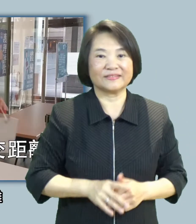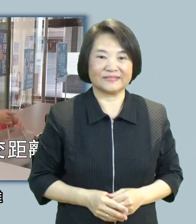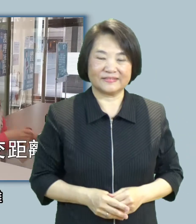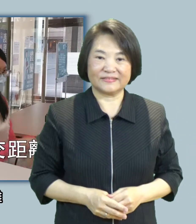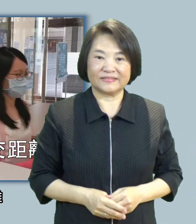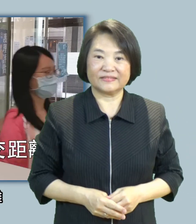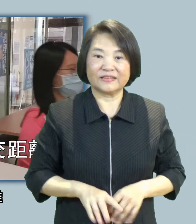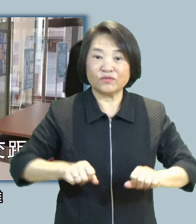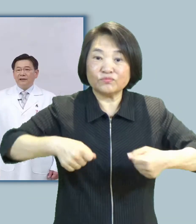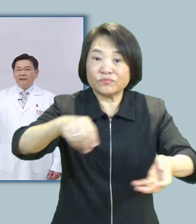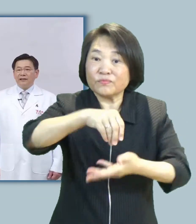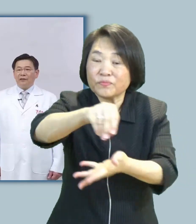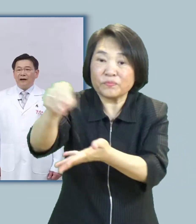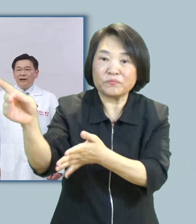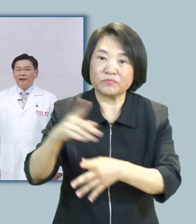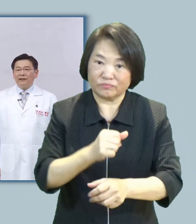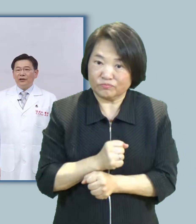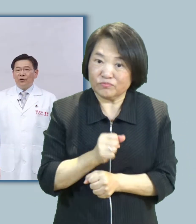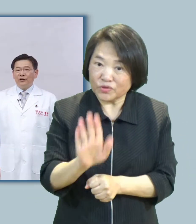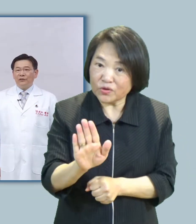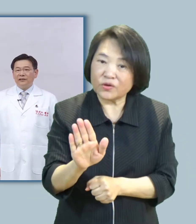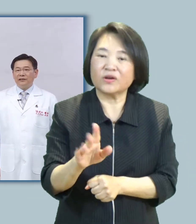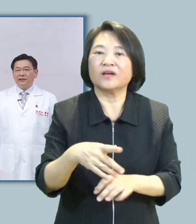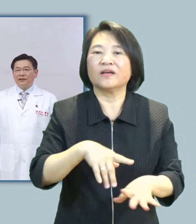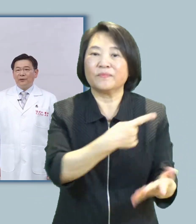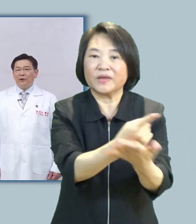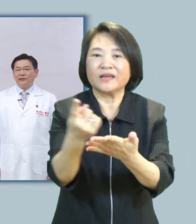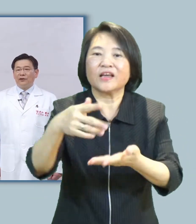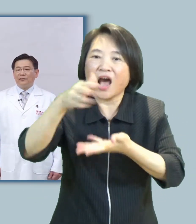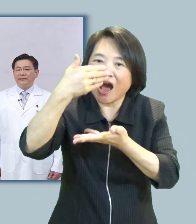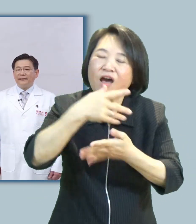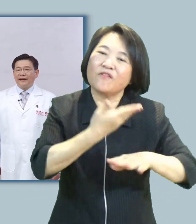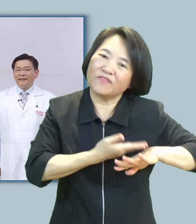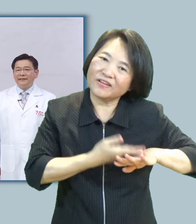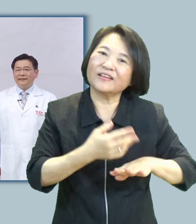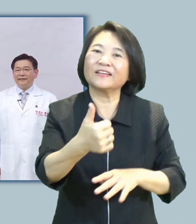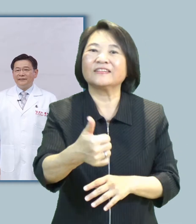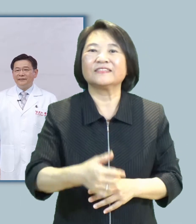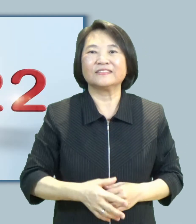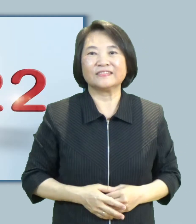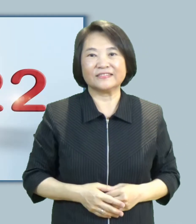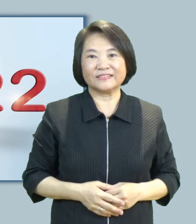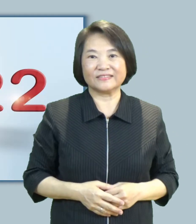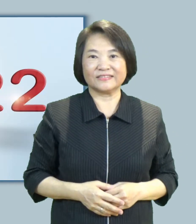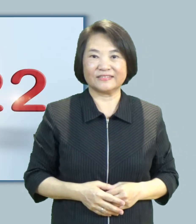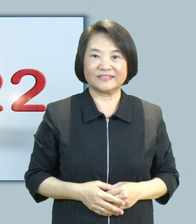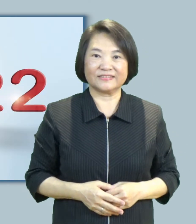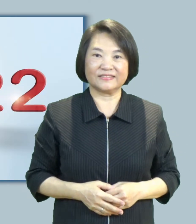保持适当的社交距离。接触防疫管理中心，食品外送大家安心。